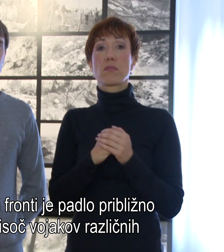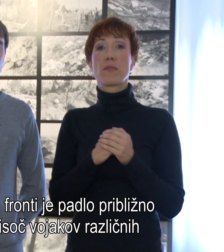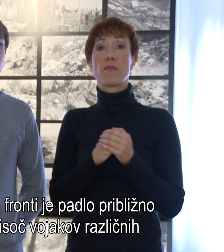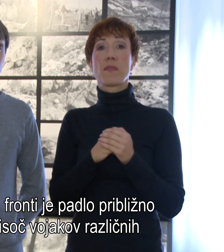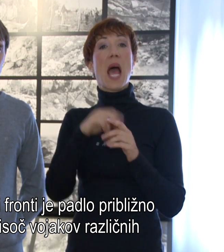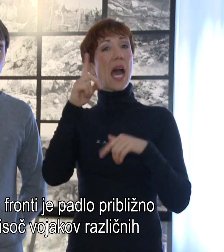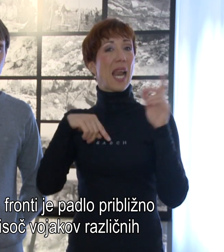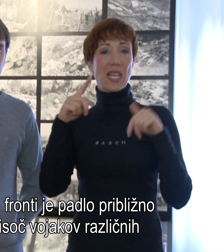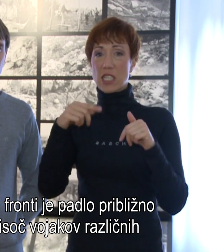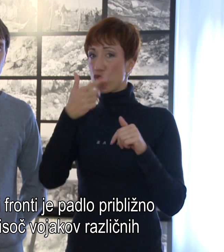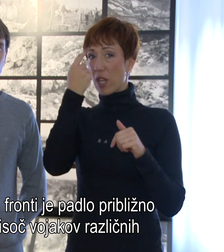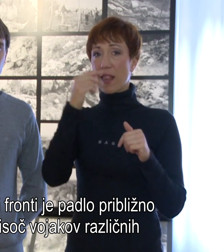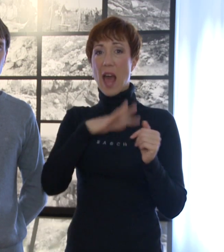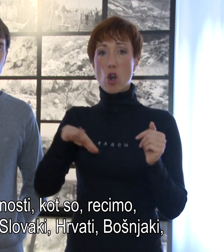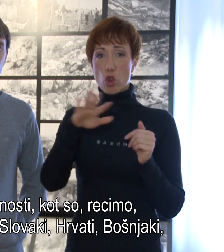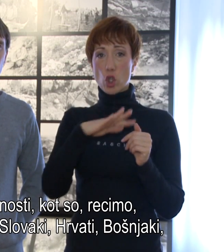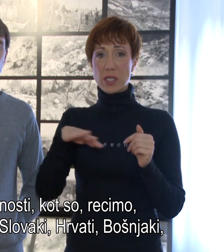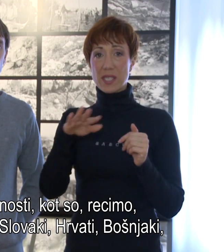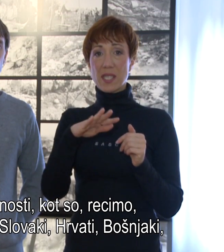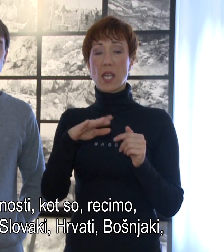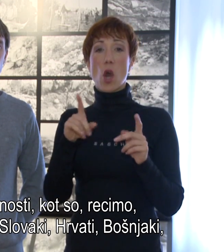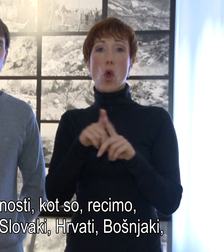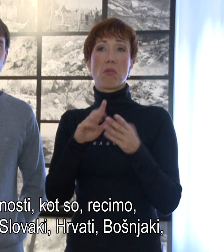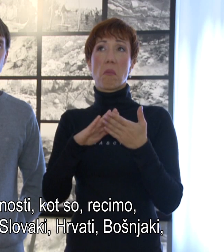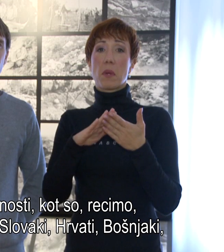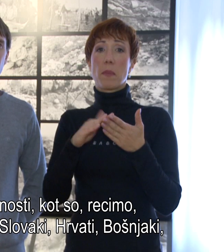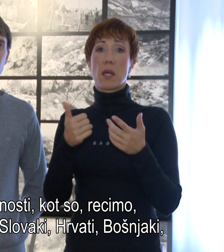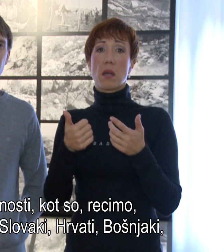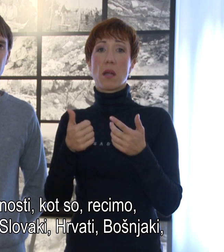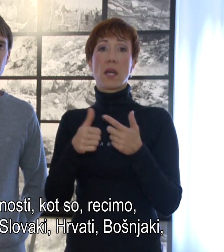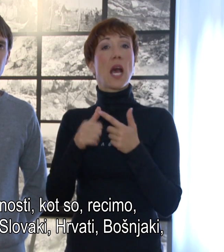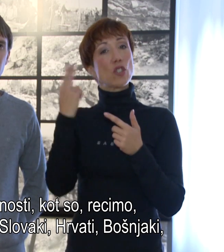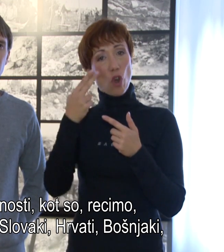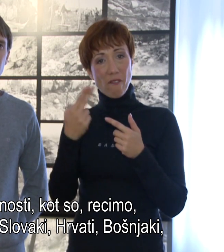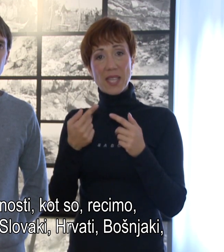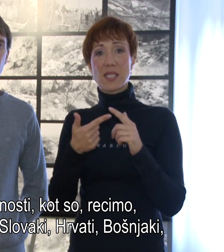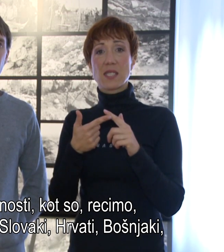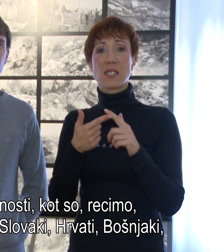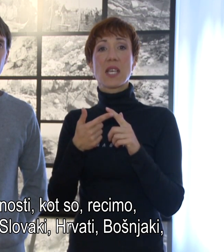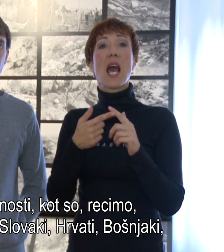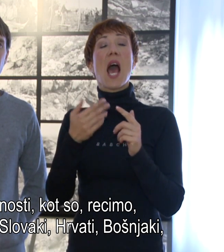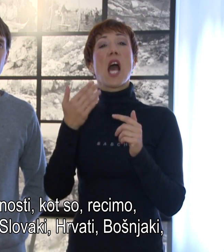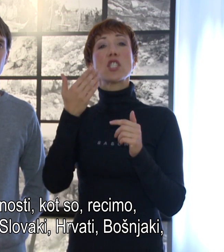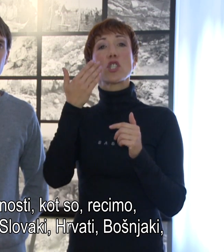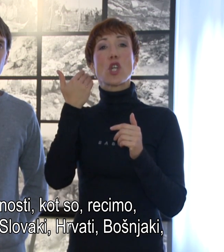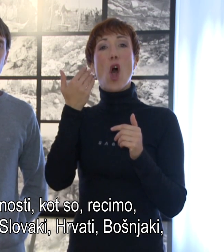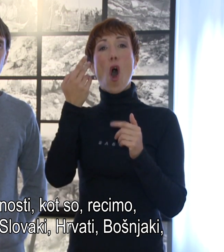različnih narodnosti, kot so recimo Slovenci, Slovaki,